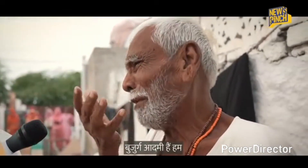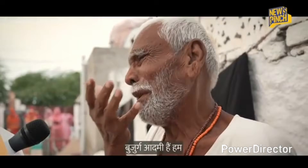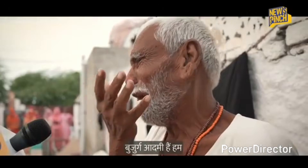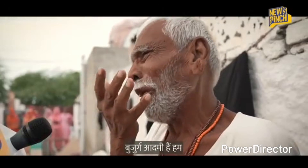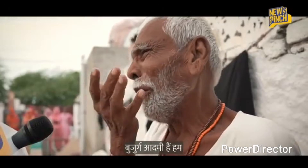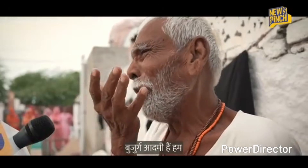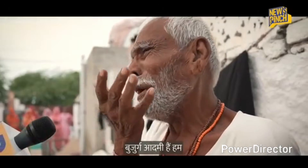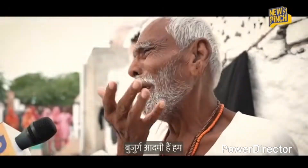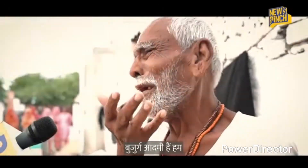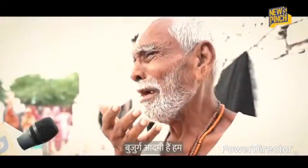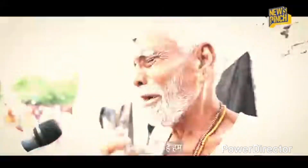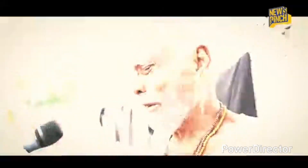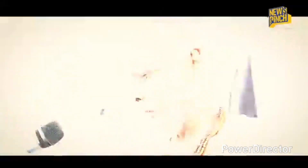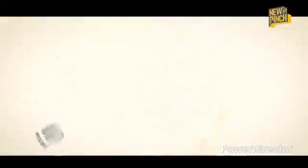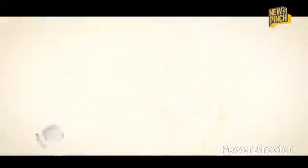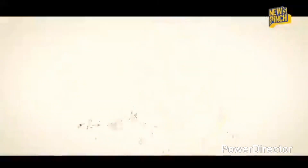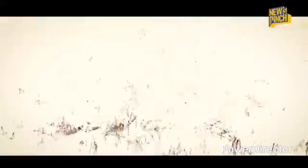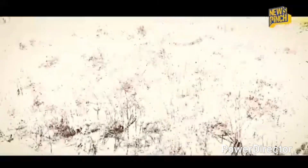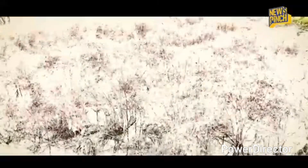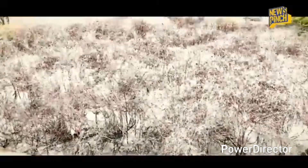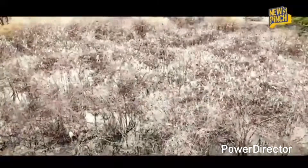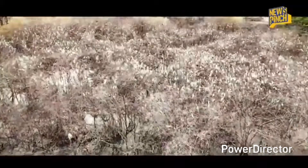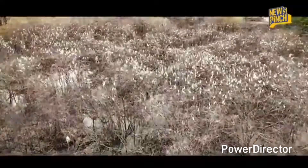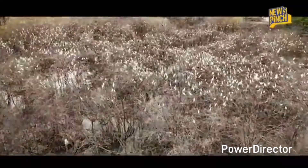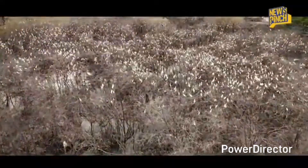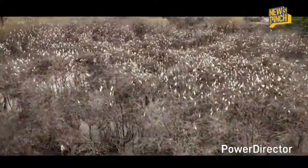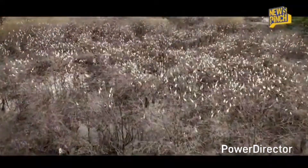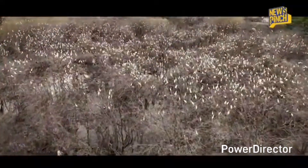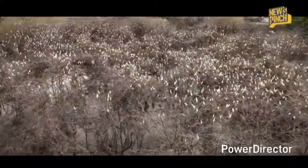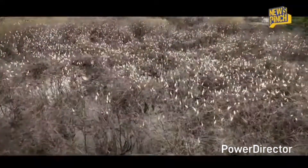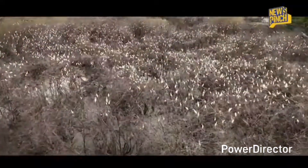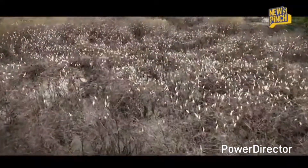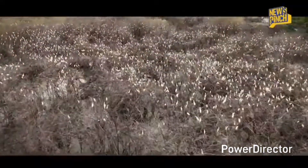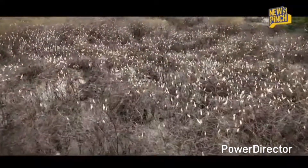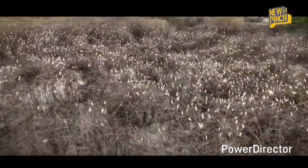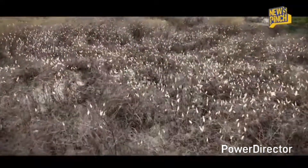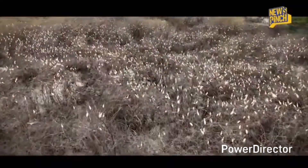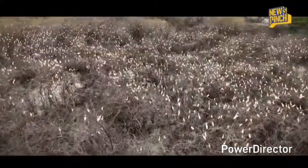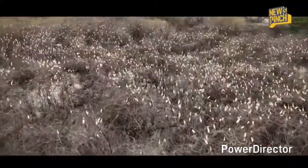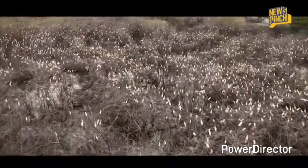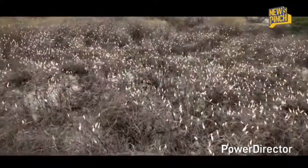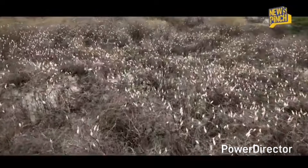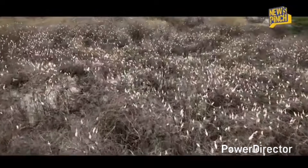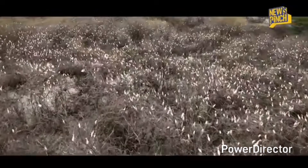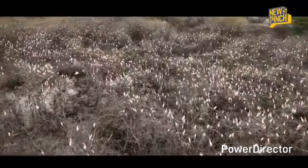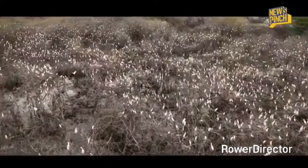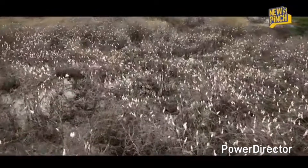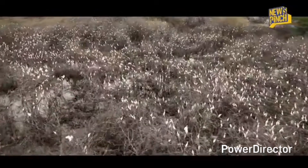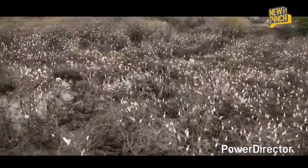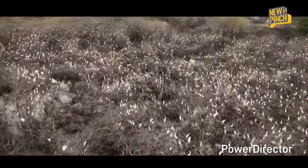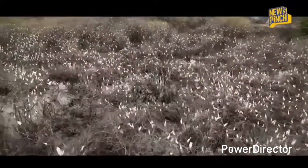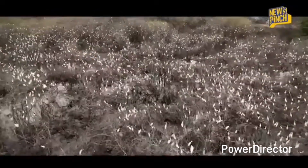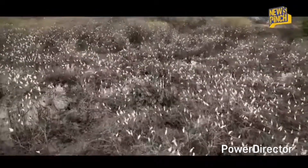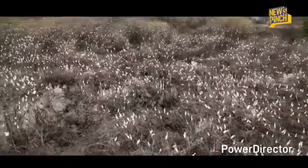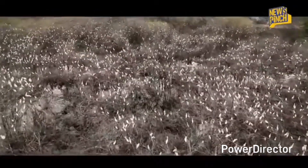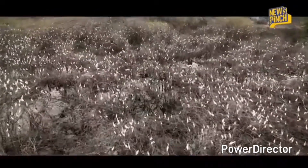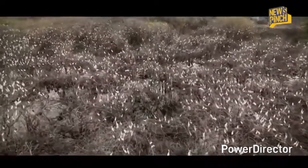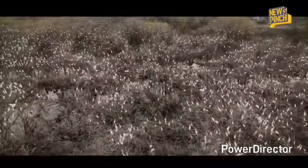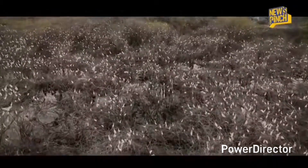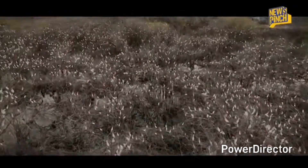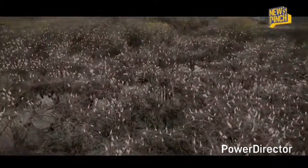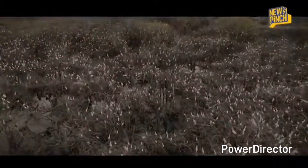मुझे आदमी दे। सूखा बनरा रूखड़ार, सूखा खेत